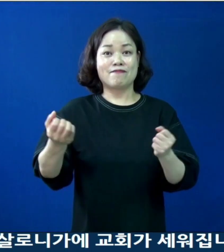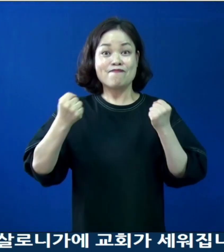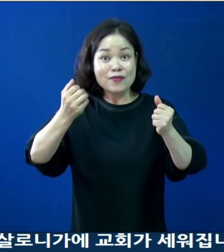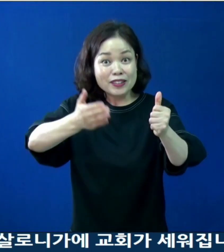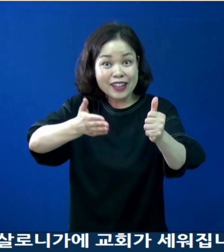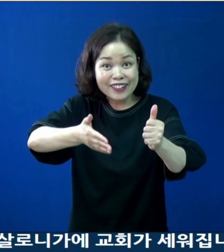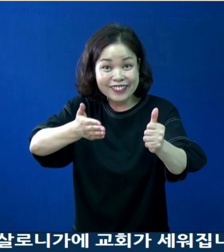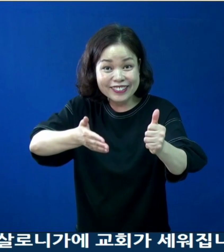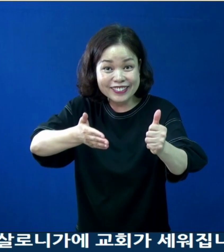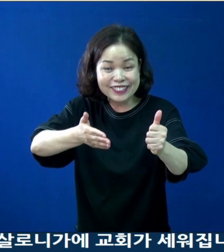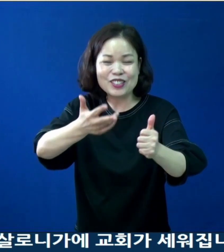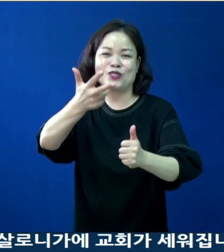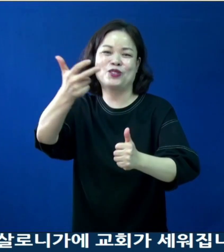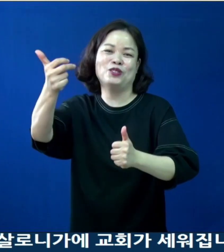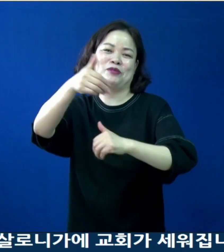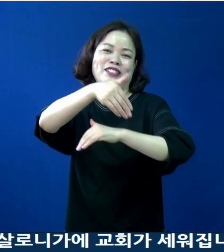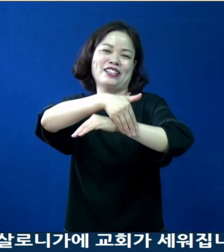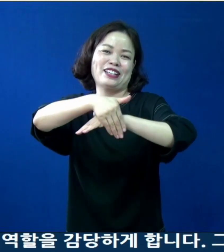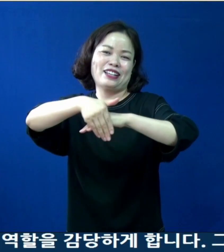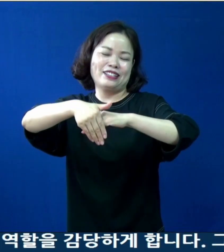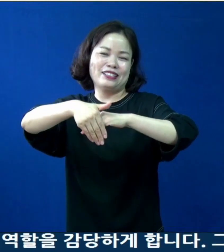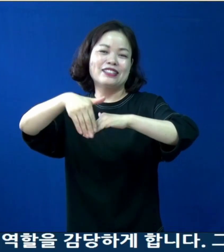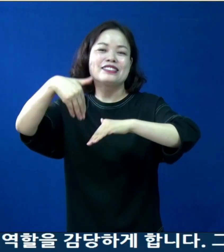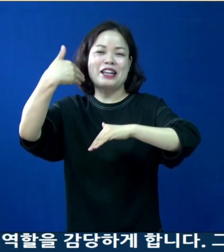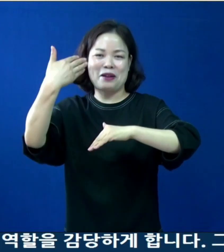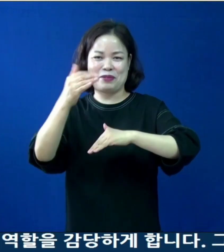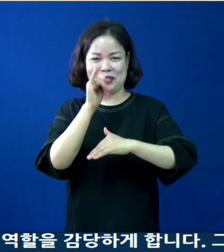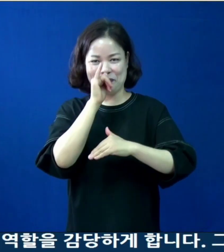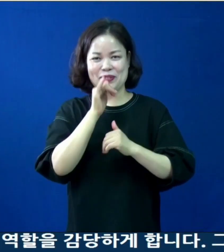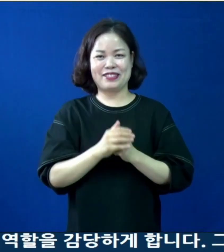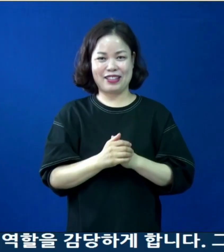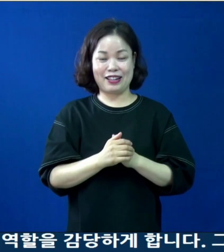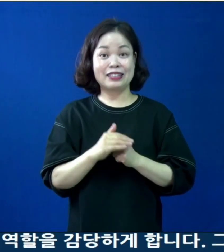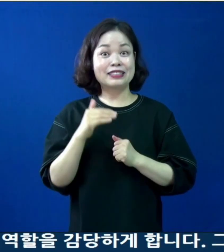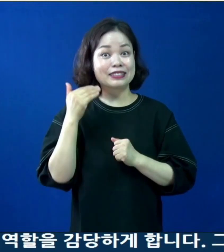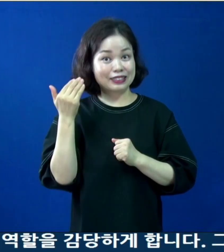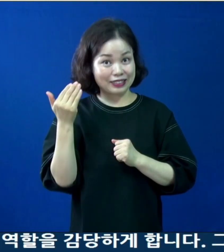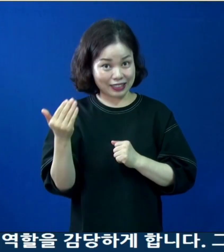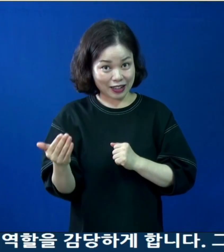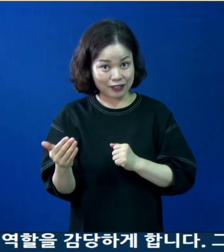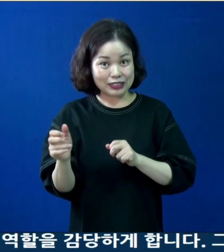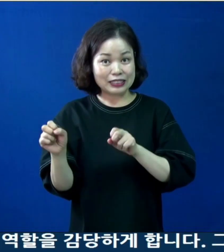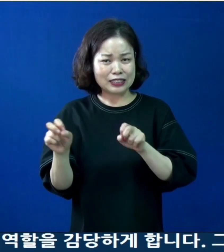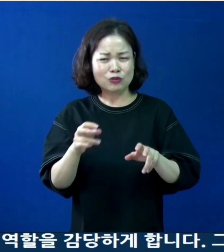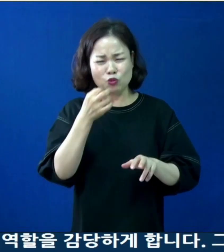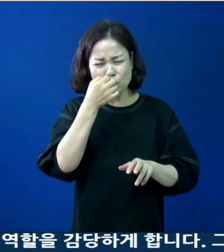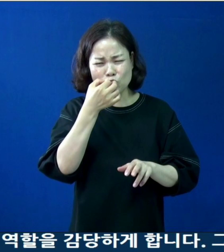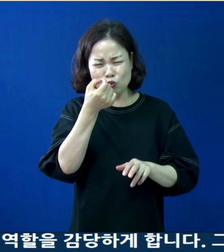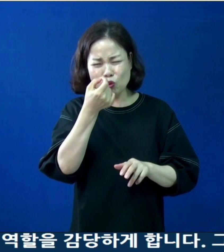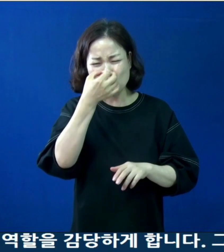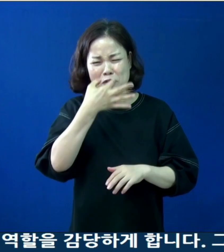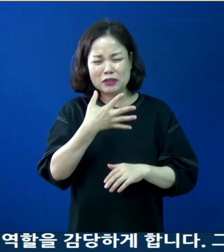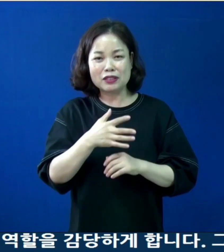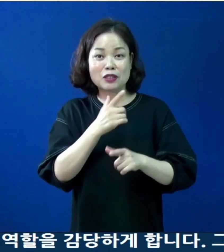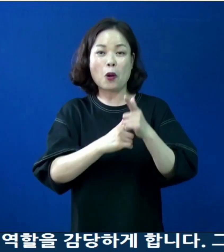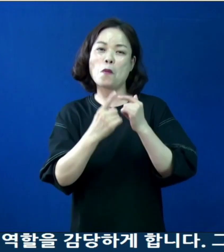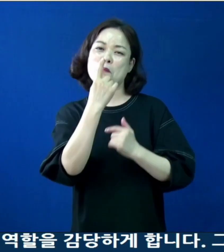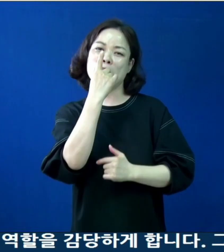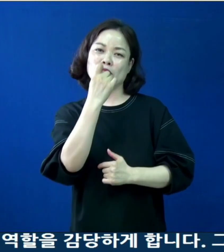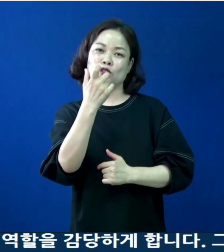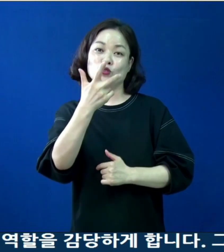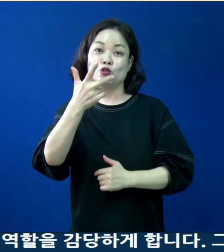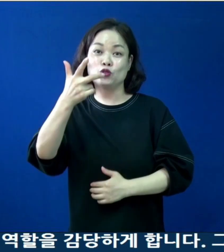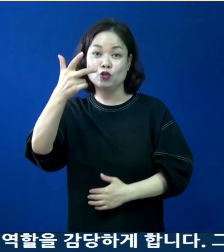힘내십시오. 주님이 계획한 다음이 있습니다. 다음은 지금 조금 힘들어도 더 멋진